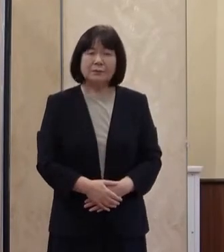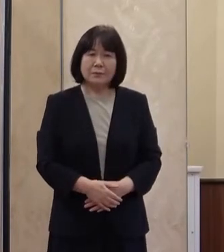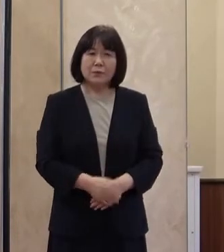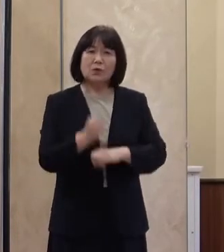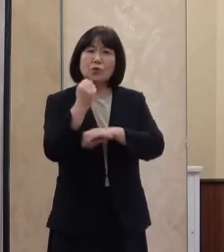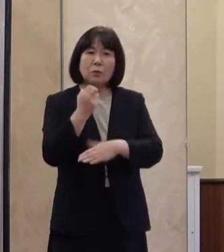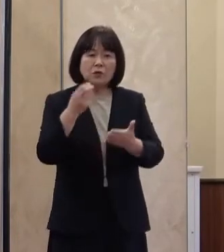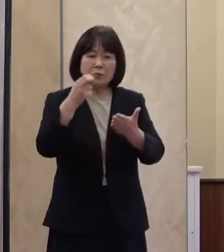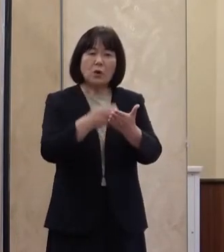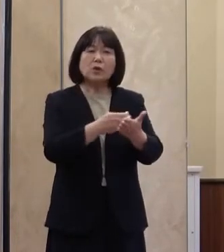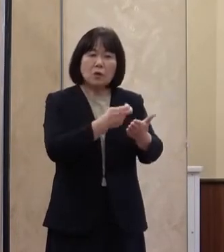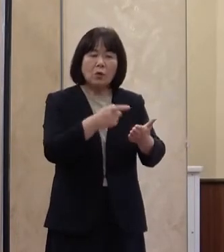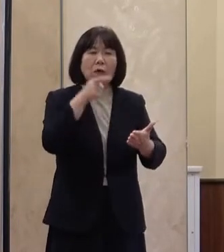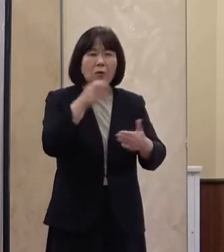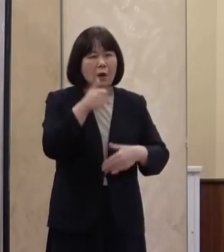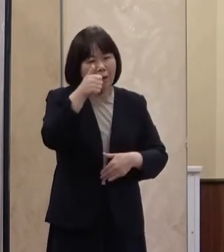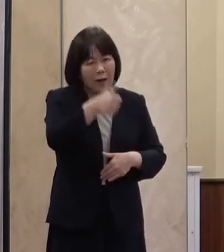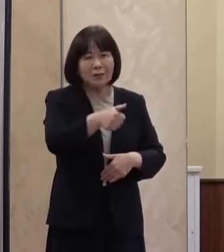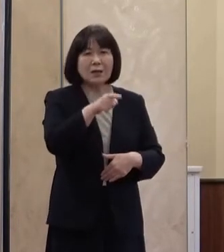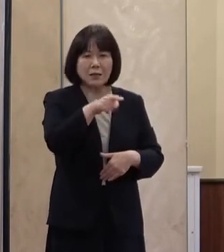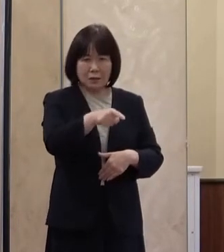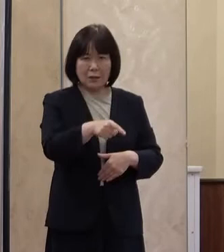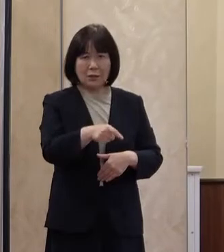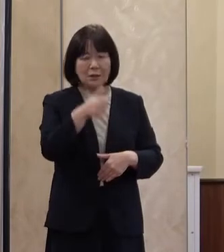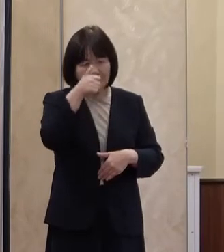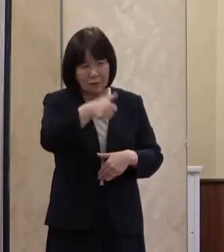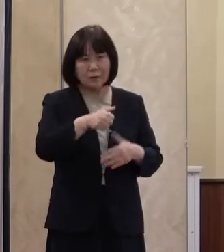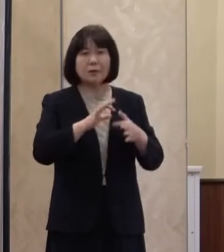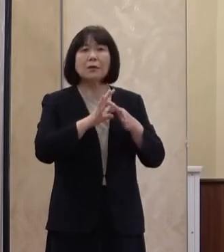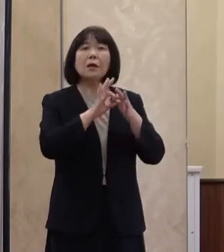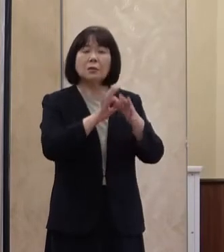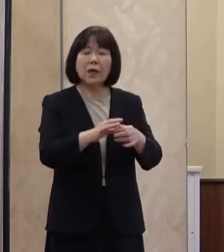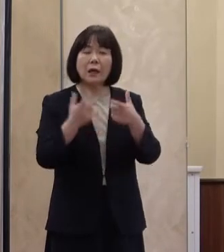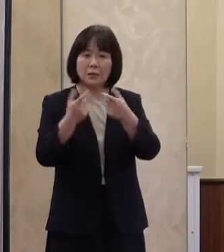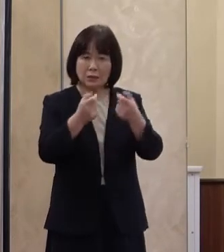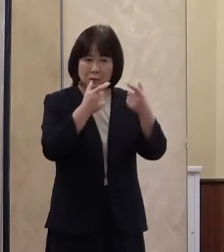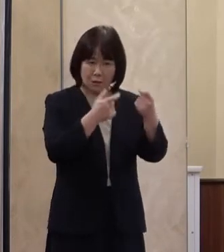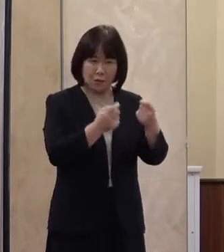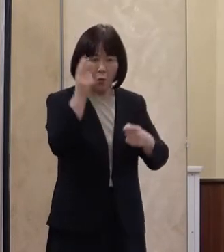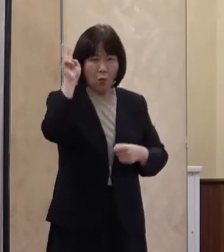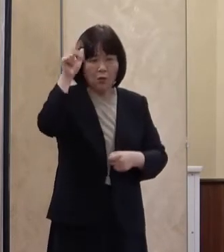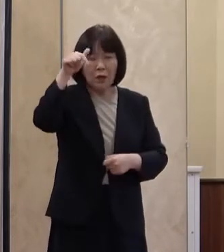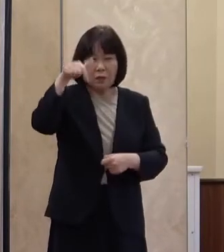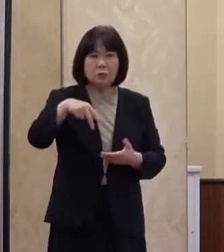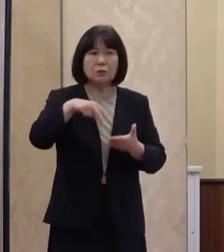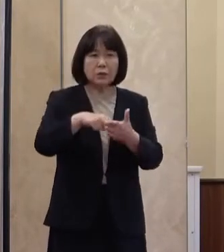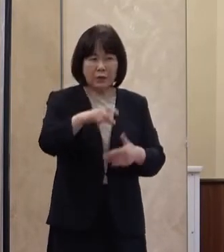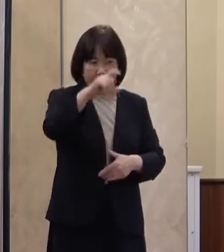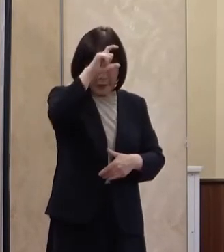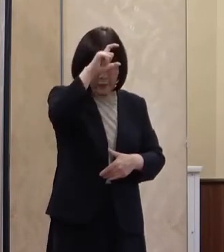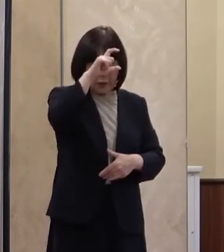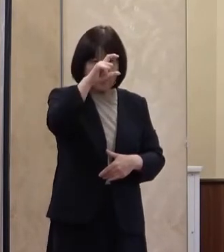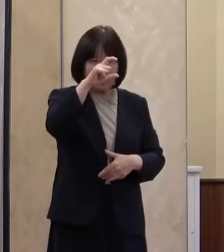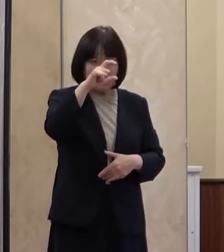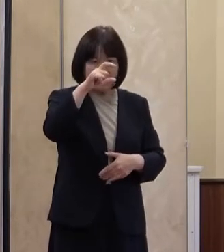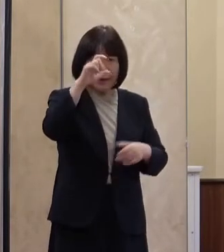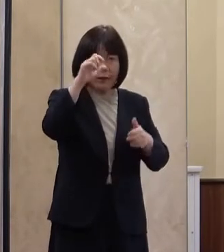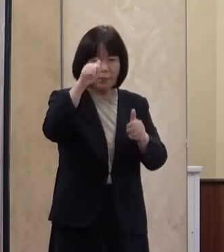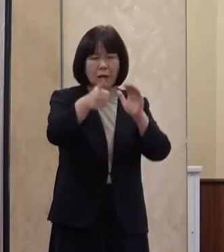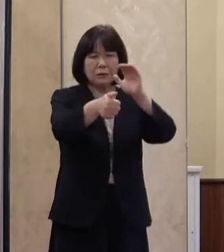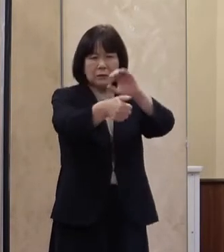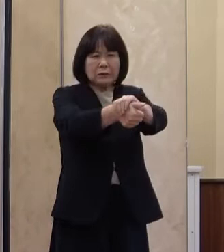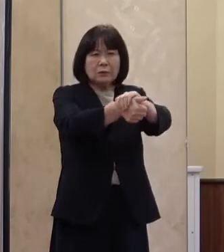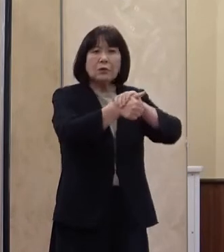も違法で犯罪ですから、これについてはきちっと大阪府として府警として取り締まるということは僕